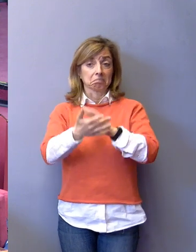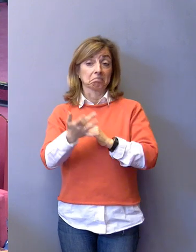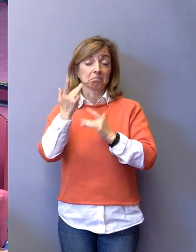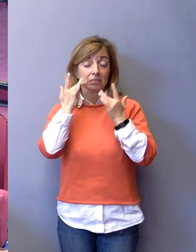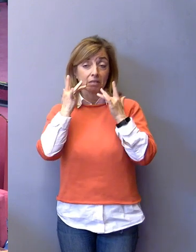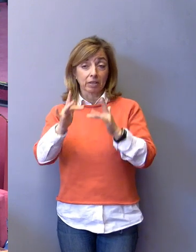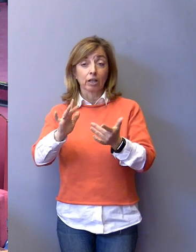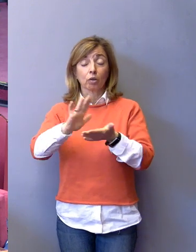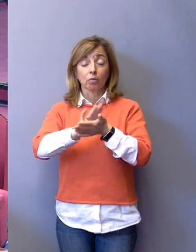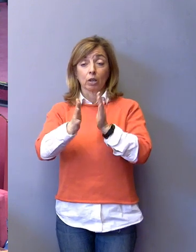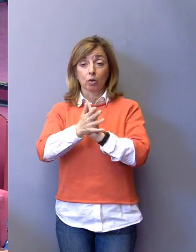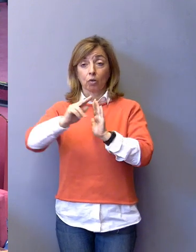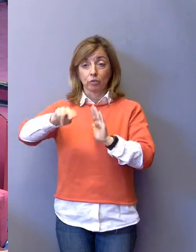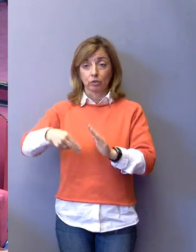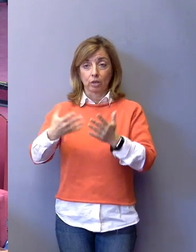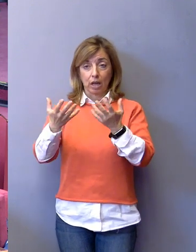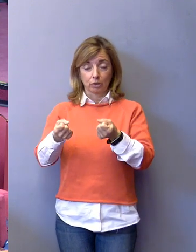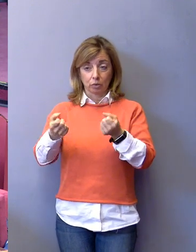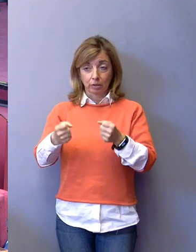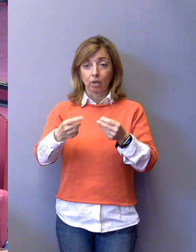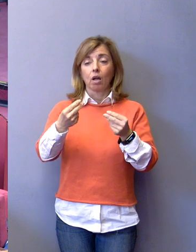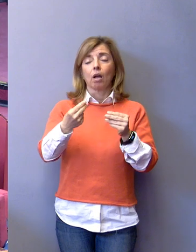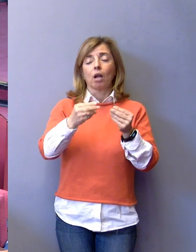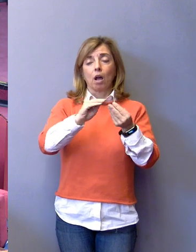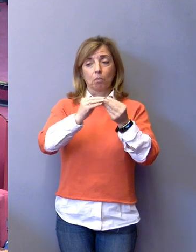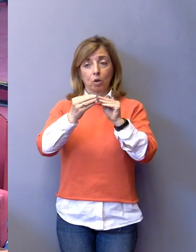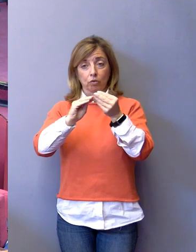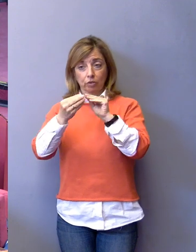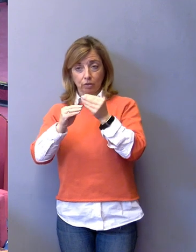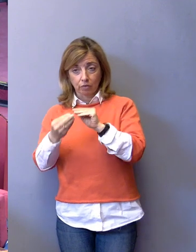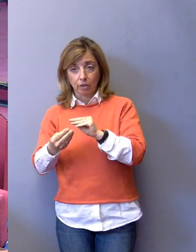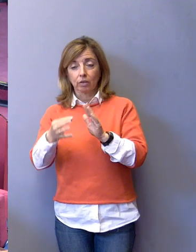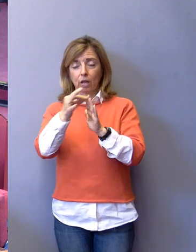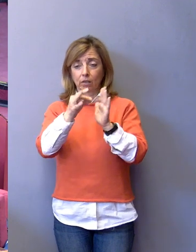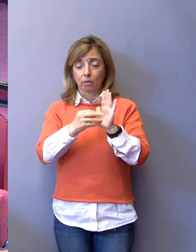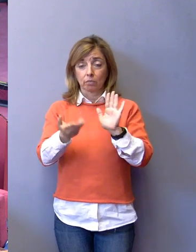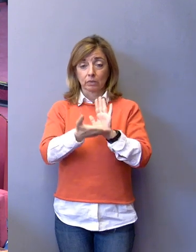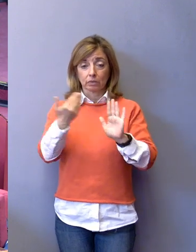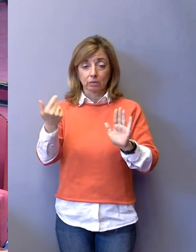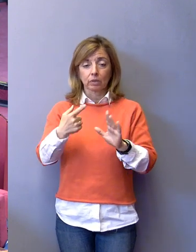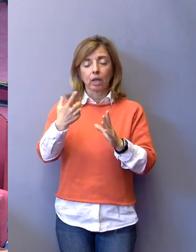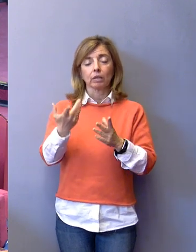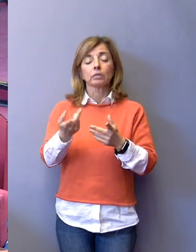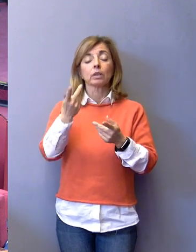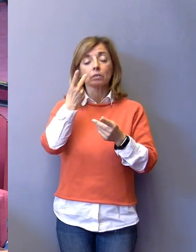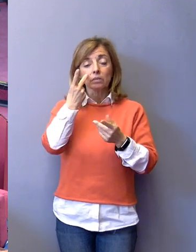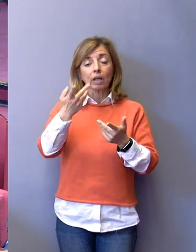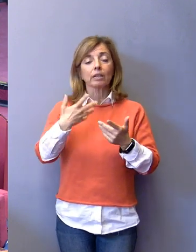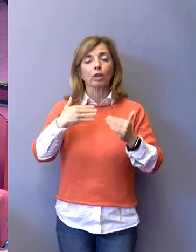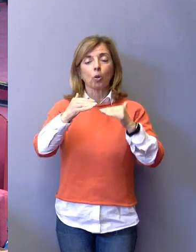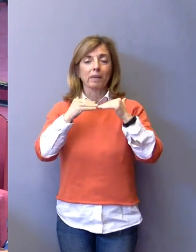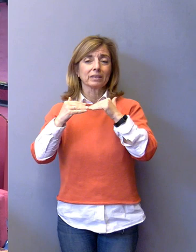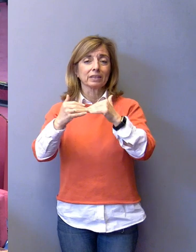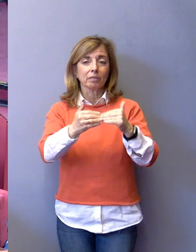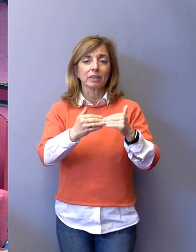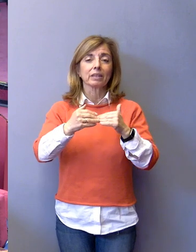tenuto conto che tutte queste modifiche dei regolamentazioni vengono concepite nell'ambito di una stabilità dei pesi urbanistici Generali